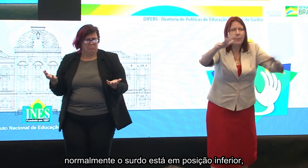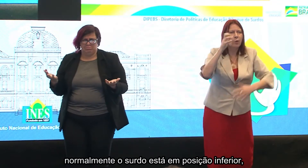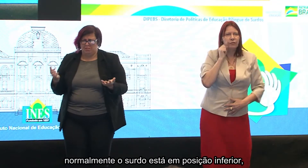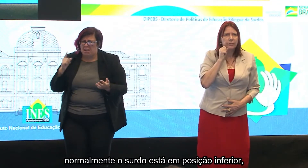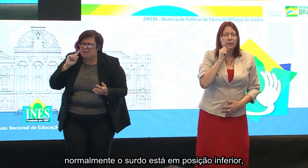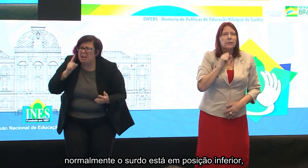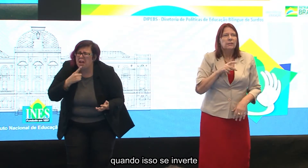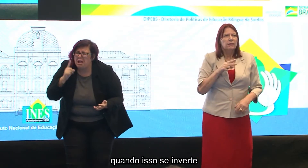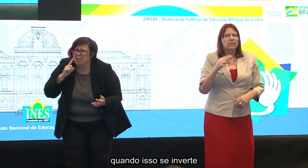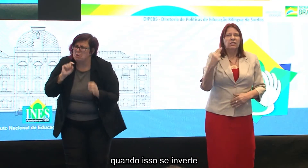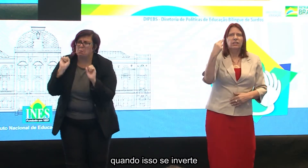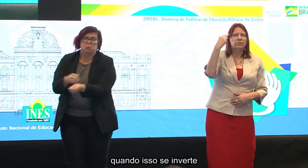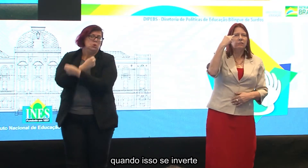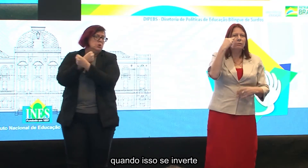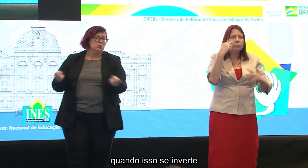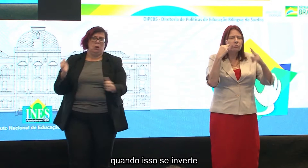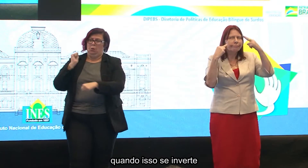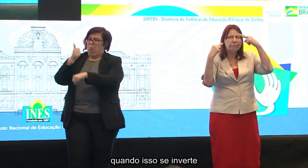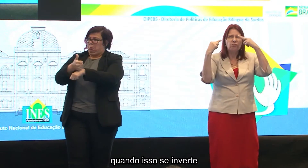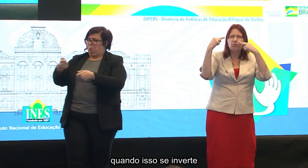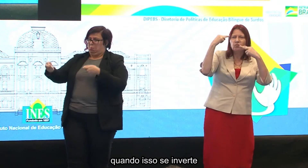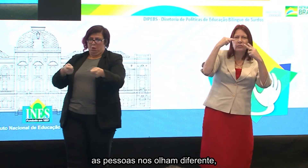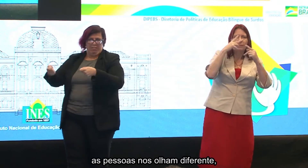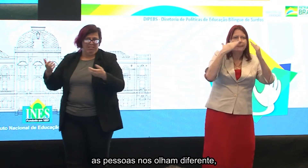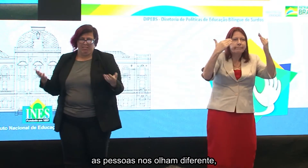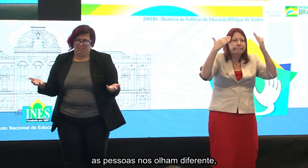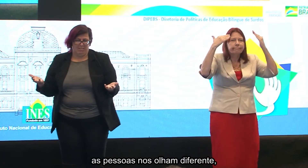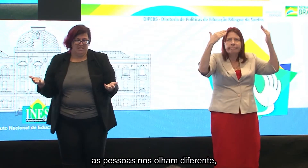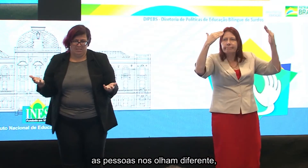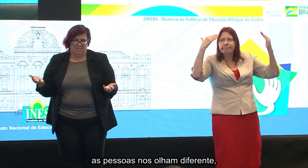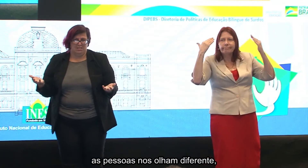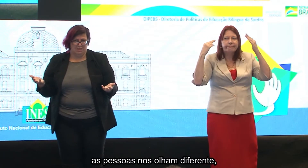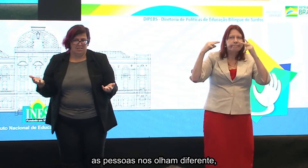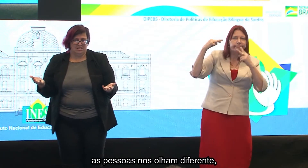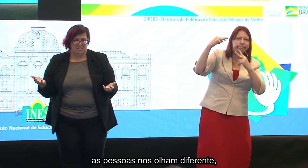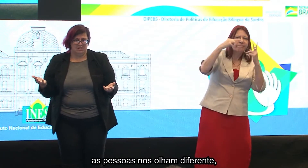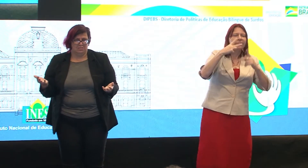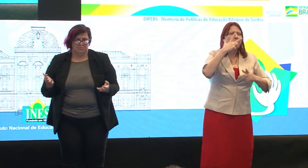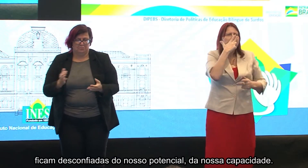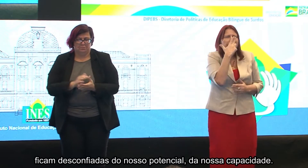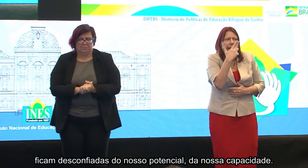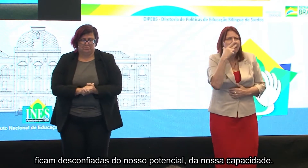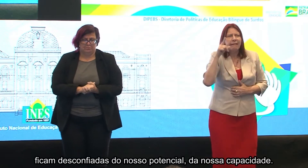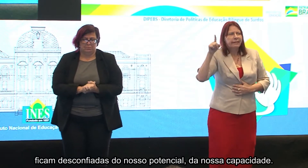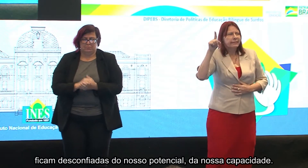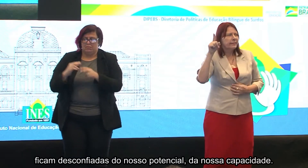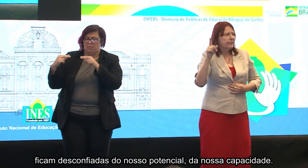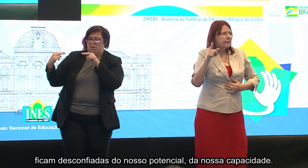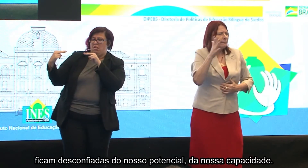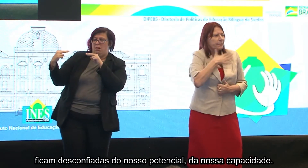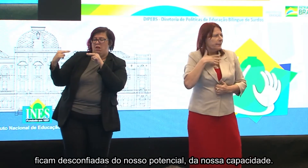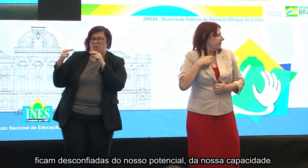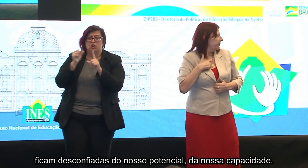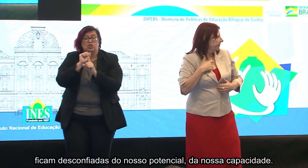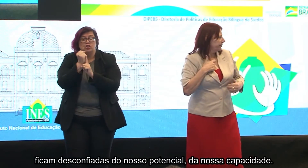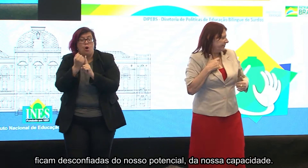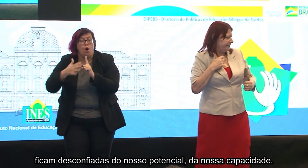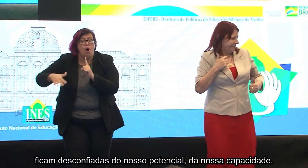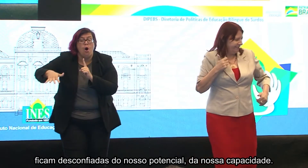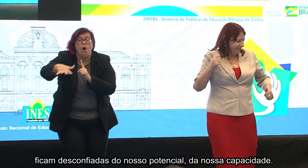inferior. E quando isso se inverte, as pessoas nos olham diferente. ficam desconfiadas do nosso